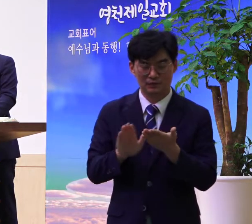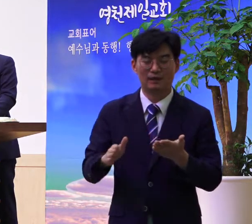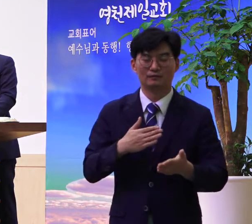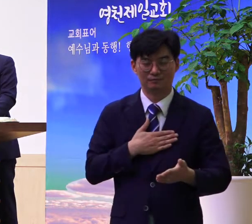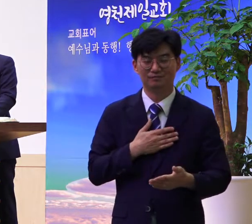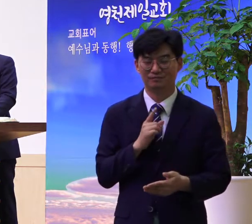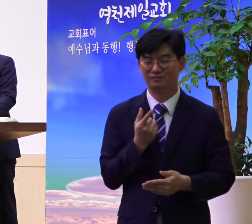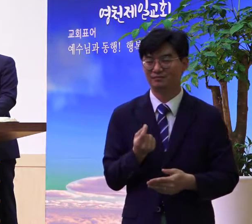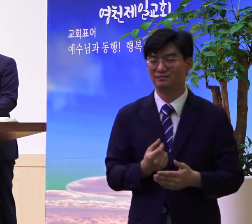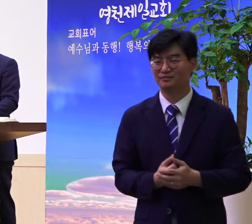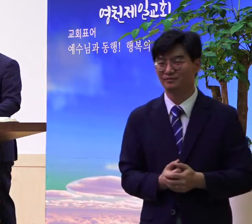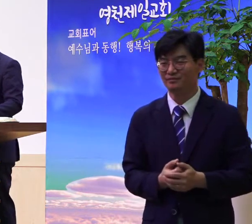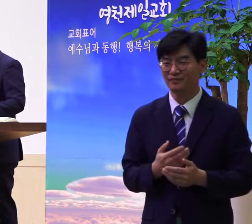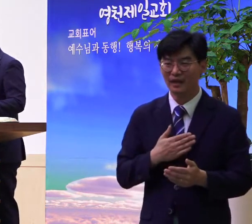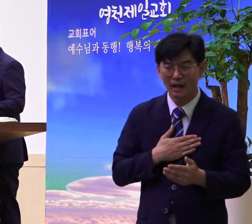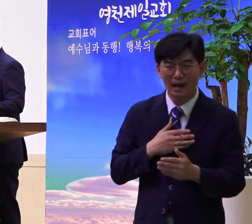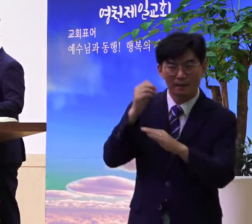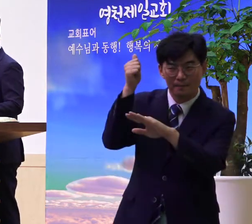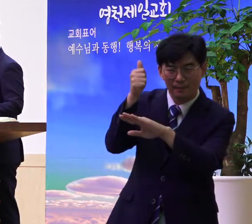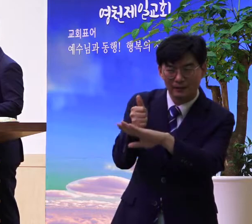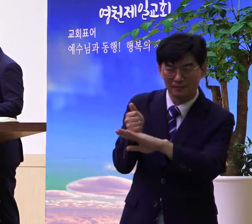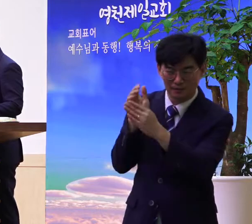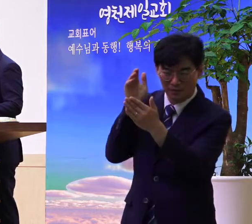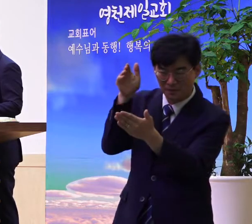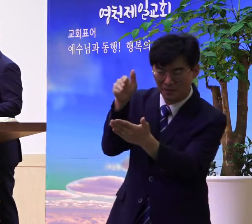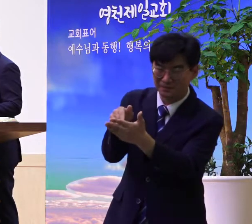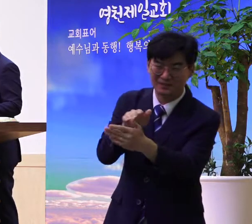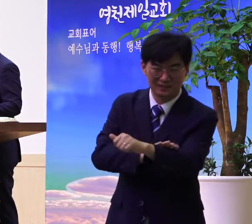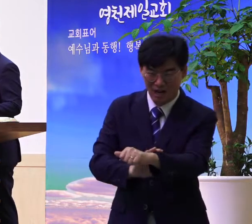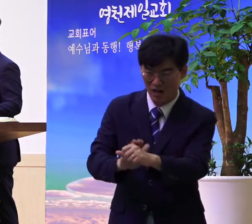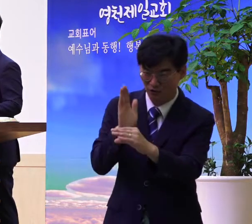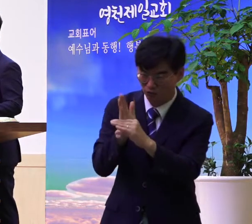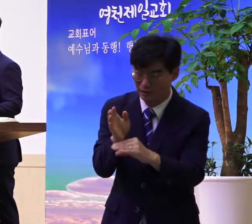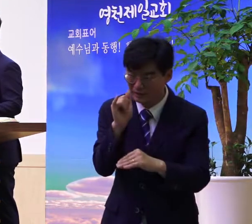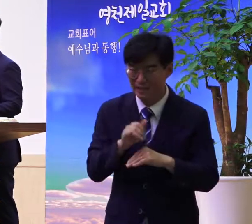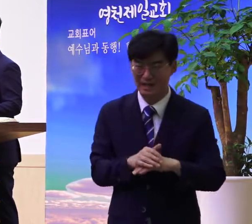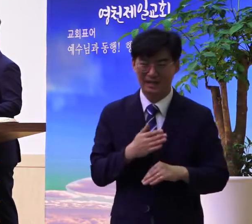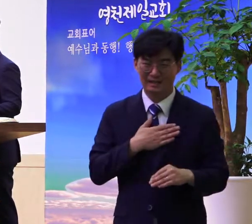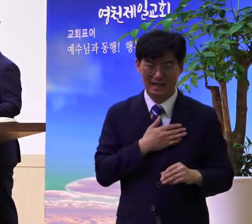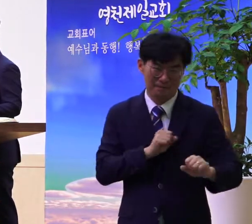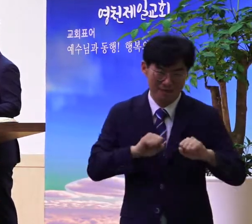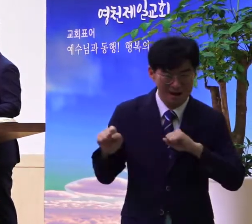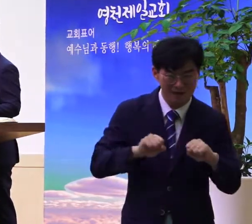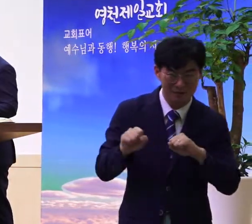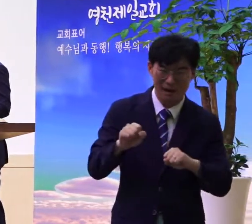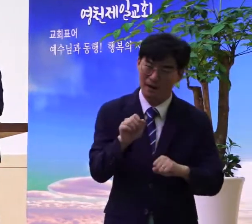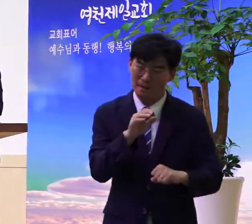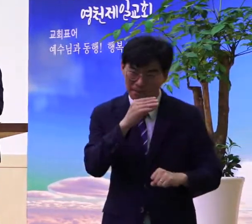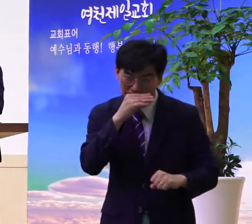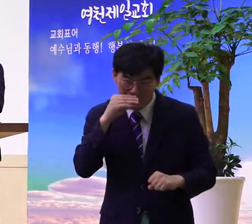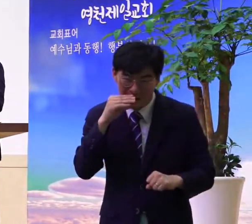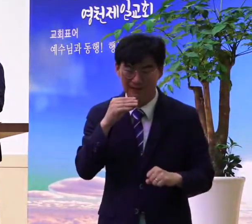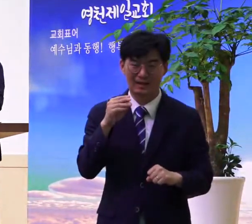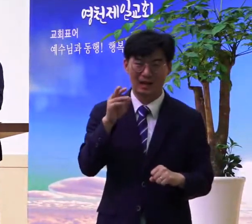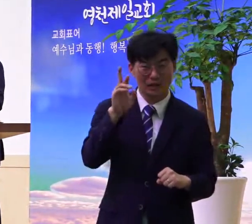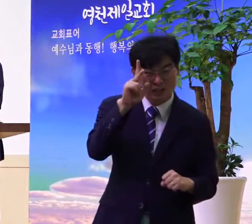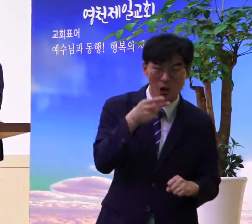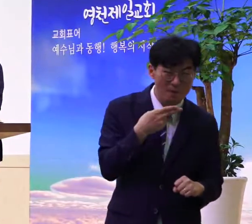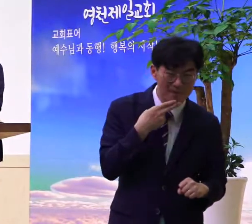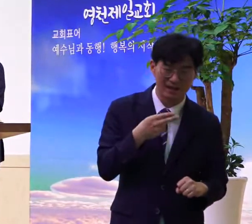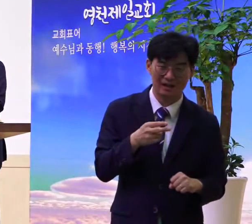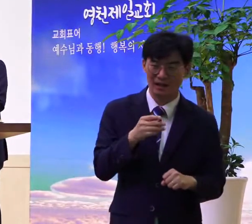내가 최종 목적지를 잘 바라보고 있는가? 내가 걷는 이 길이 정말 맞는가? 이 길이 최종 목적지로 가는